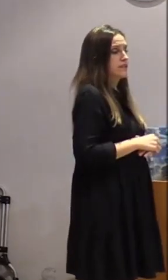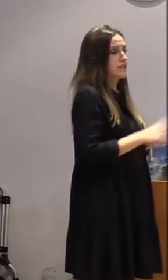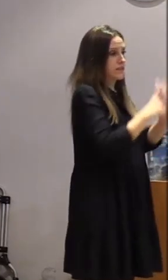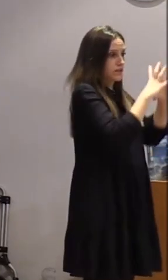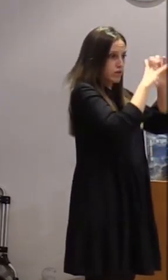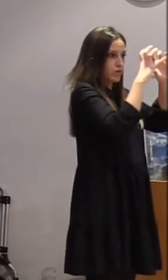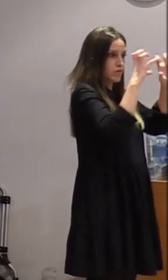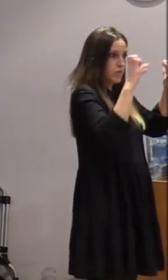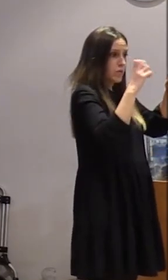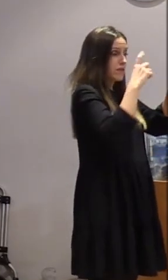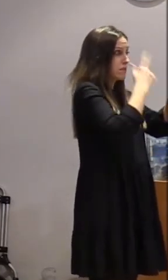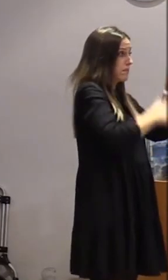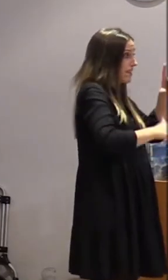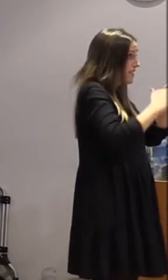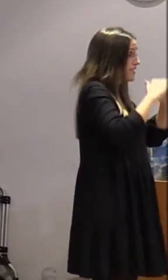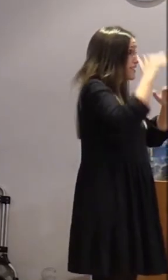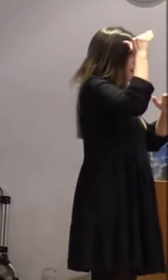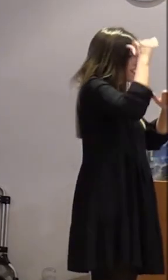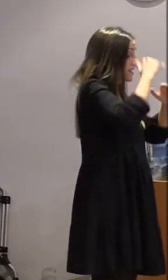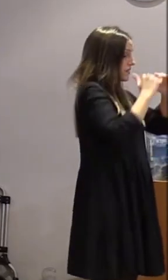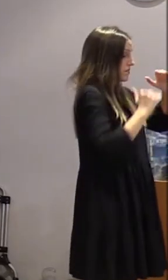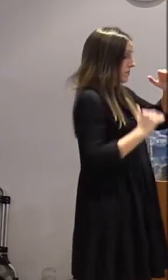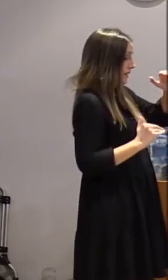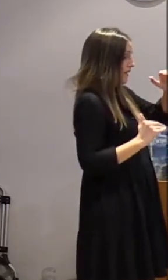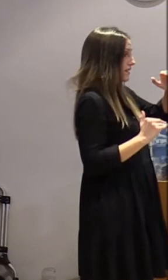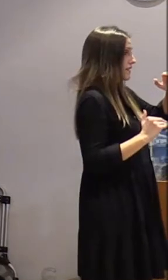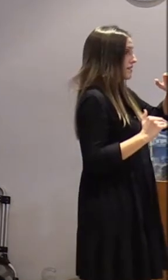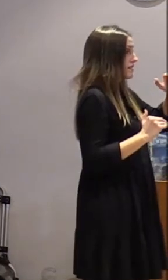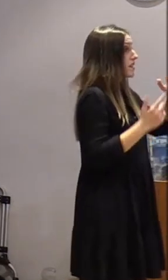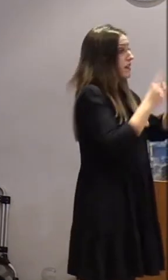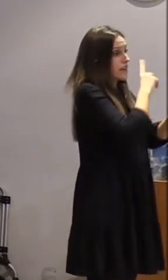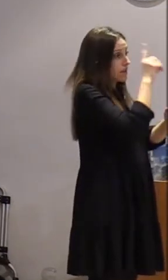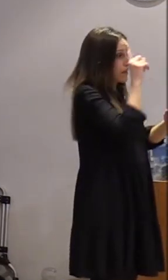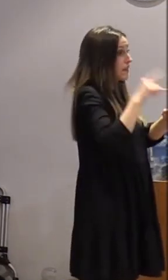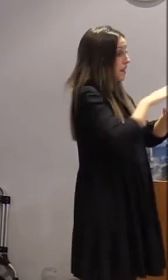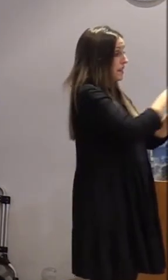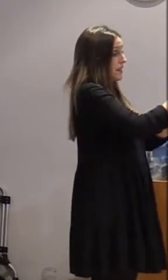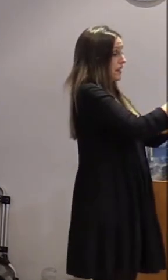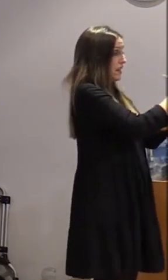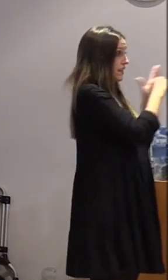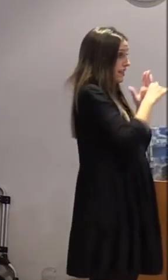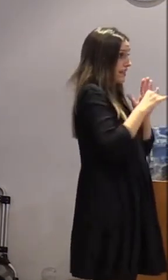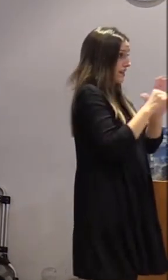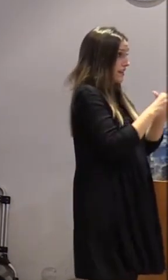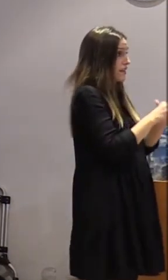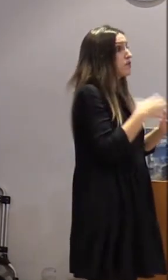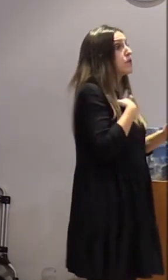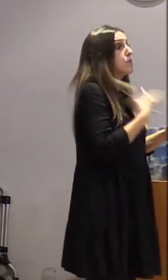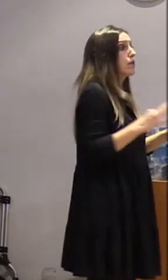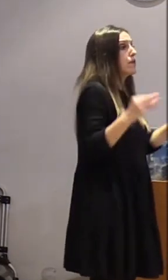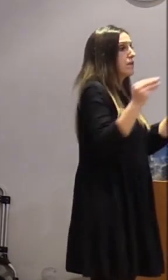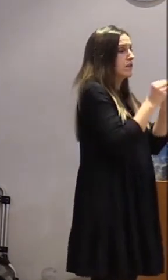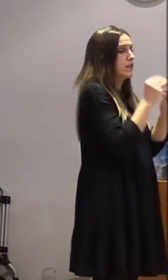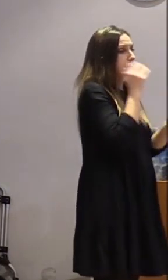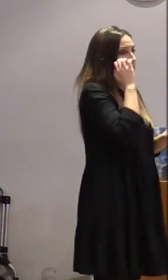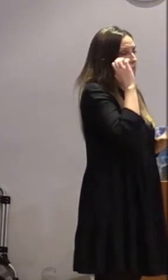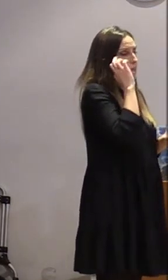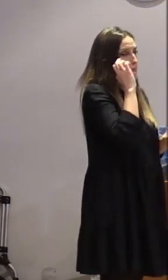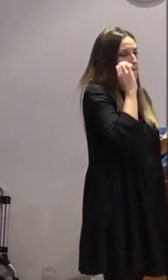nubes, medias, altas, bajas a veces, en Madrid alrededores. De manera que cuadraría bastante.